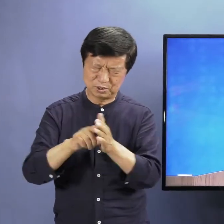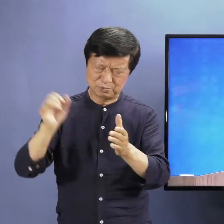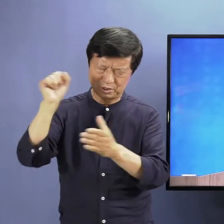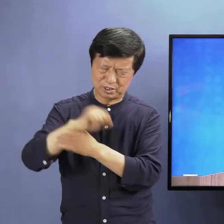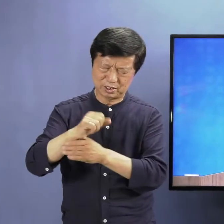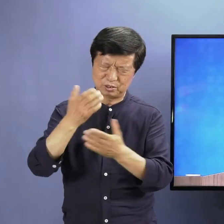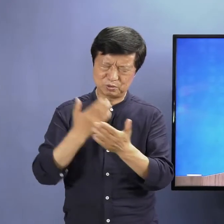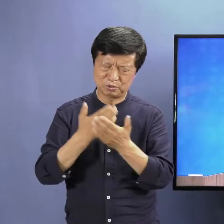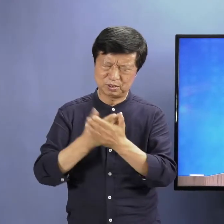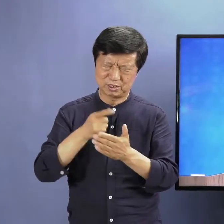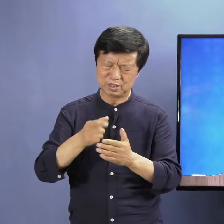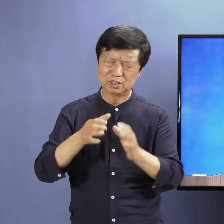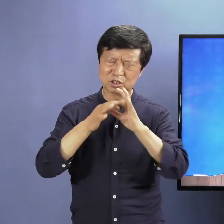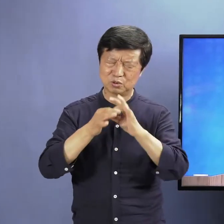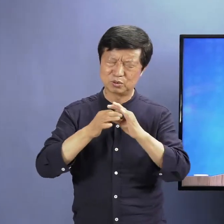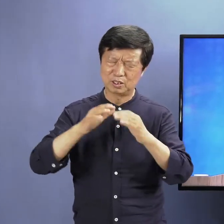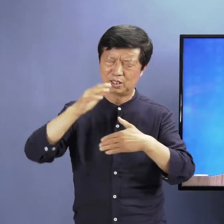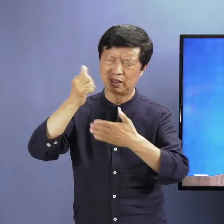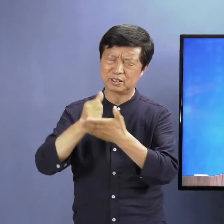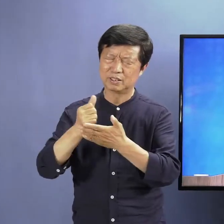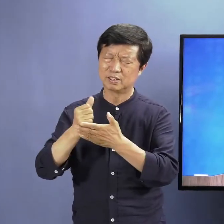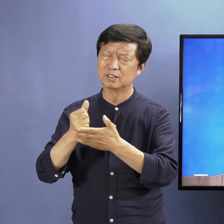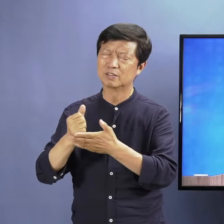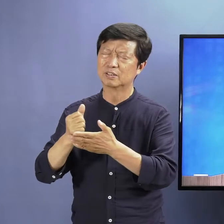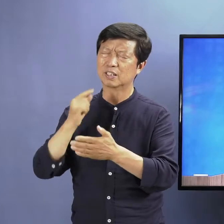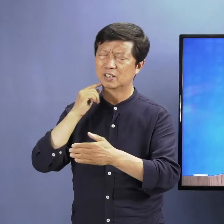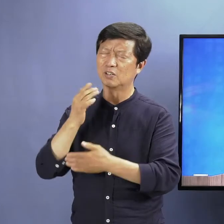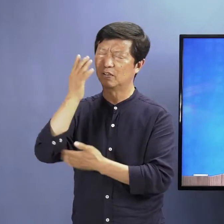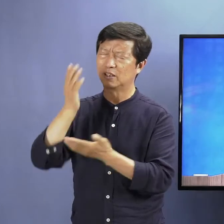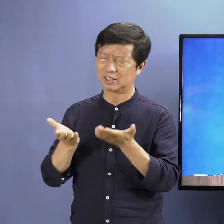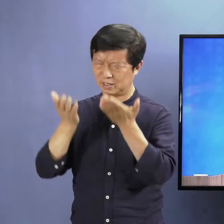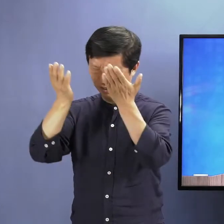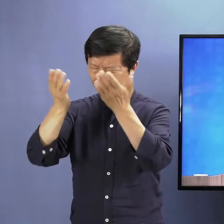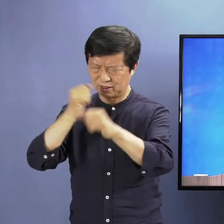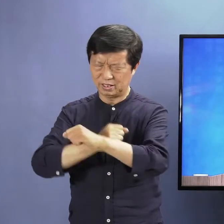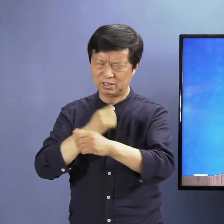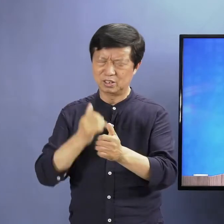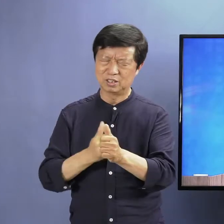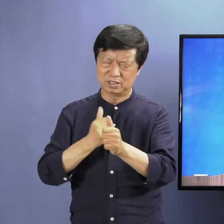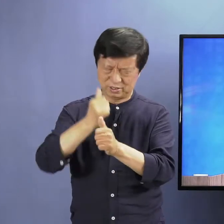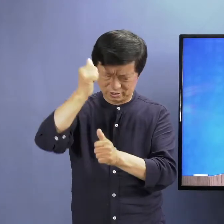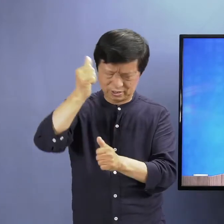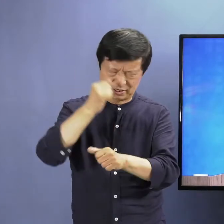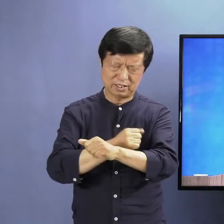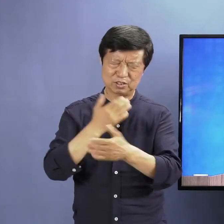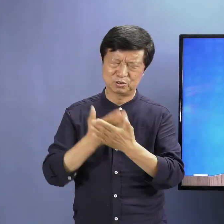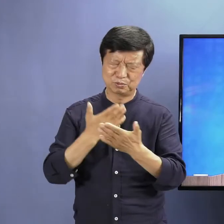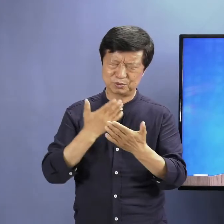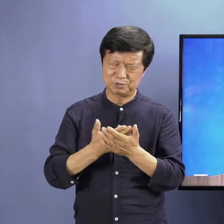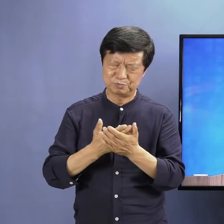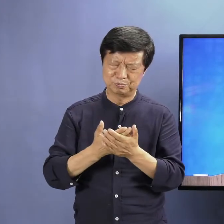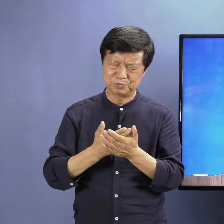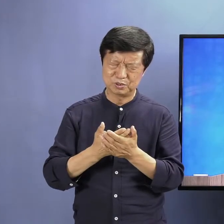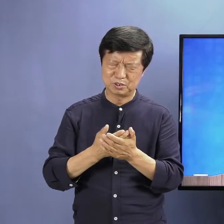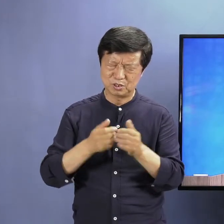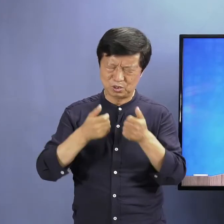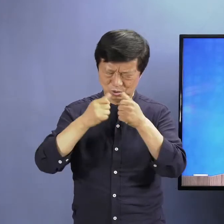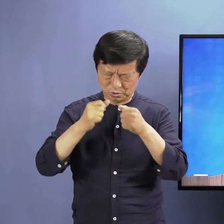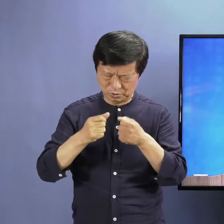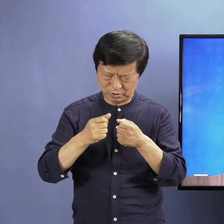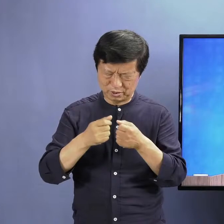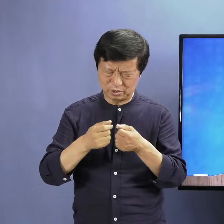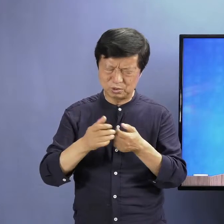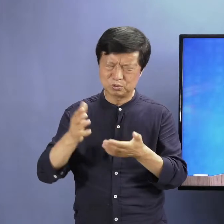정말 이걸 통해서 하나님 영광 나타낼 수 있도록 역사하여 주옵소서. 승리하게 하여 주시옵소서. 구체적으로 주님 찾아가 주시사